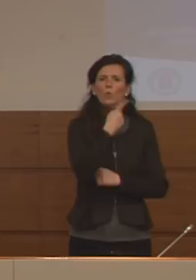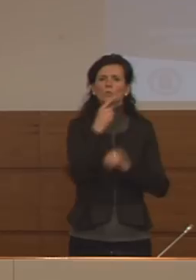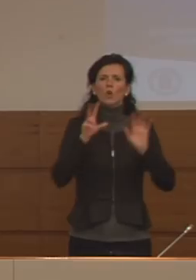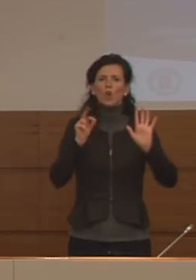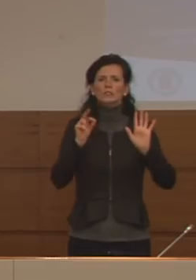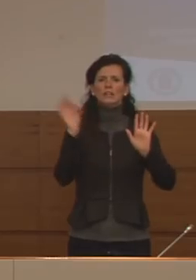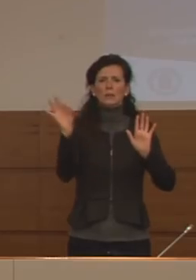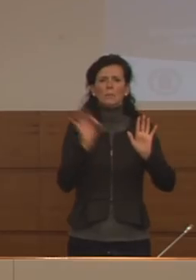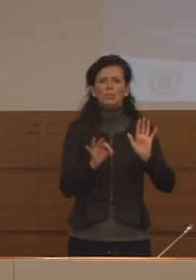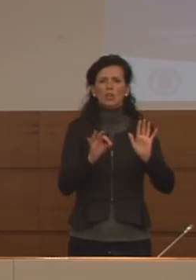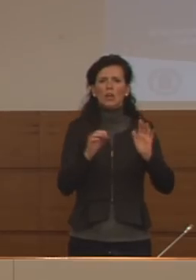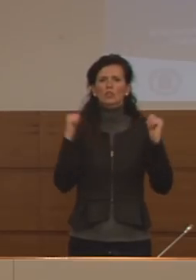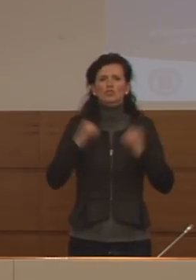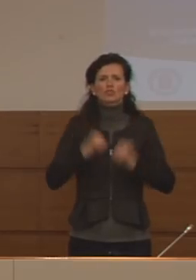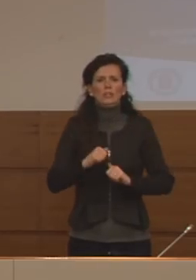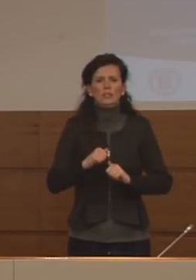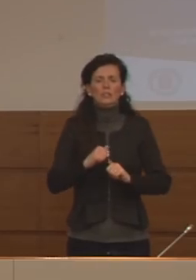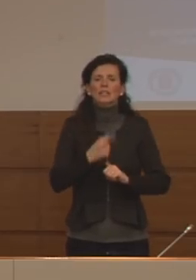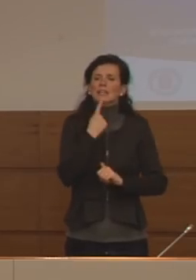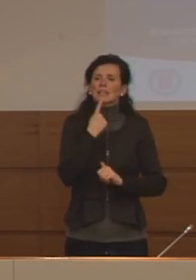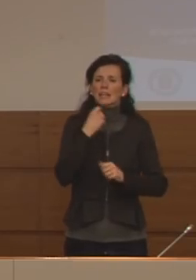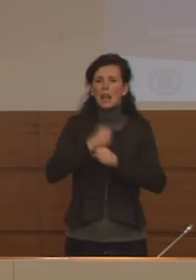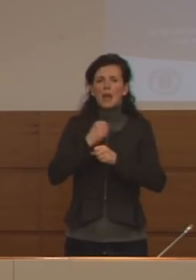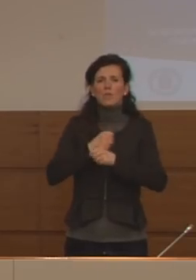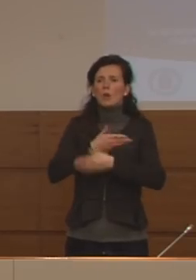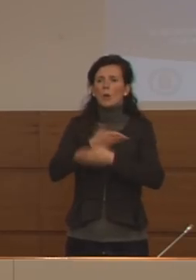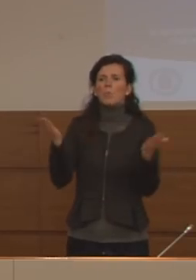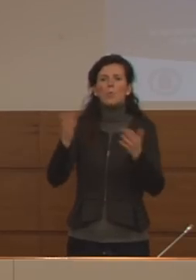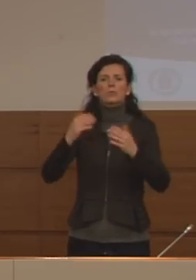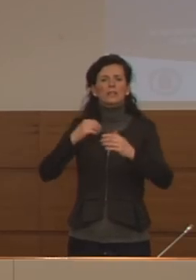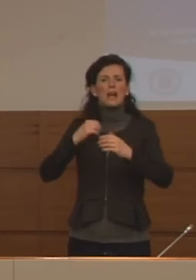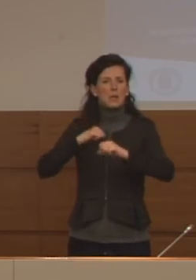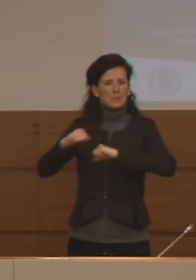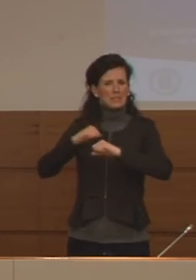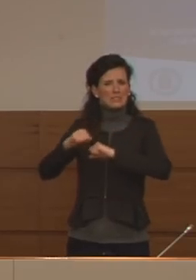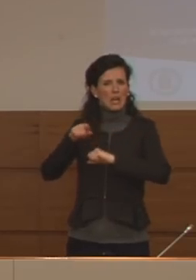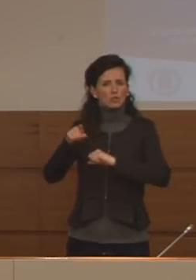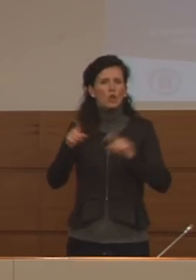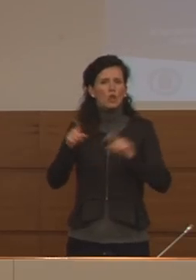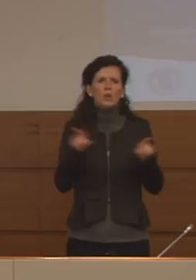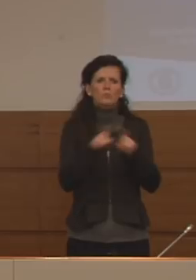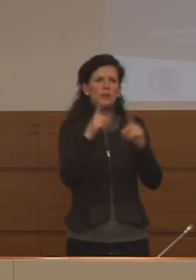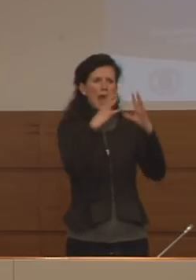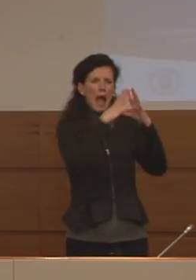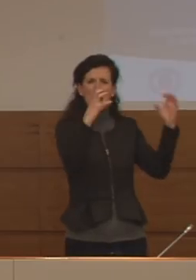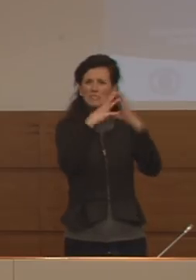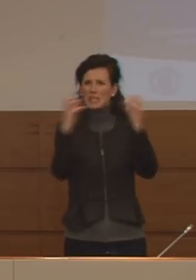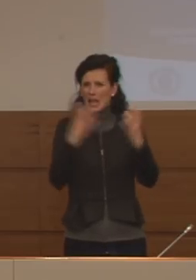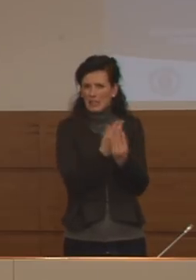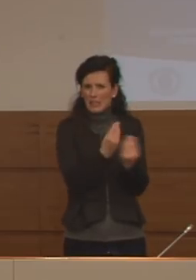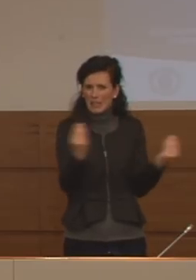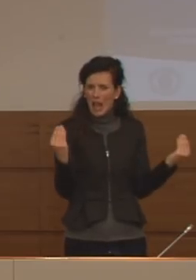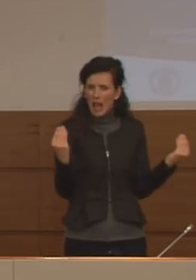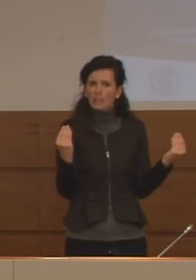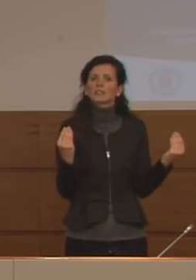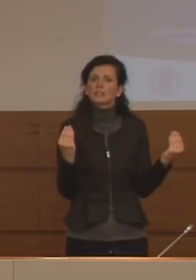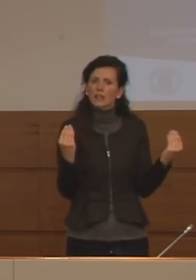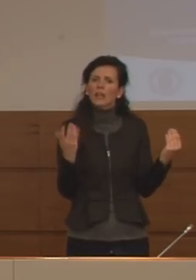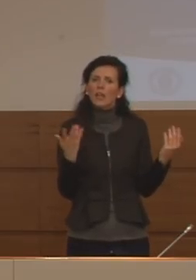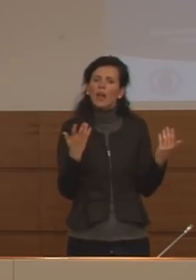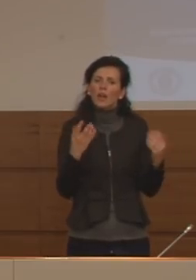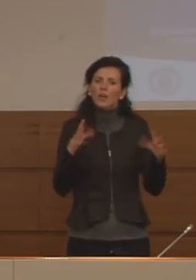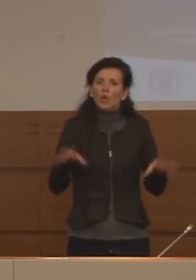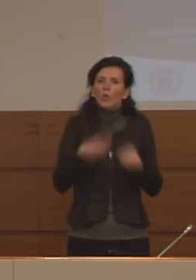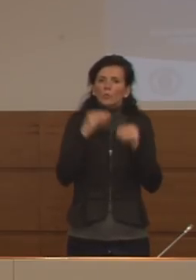che lavorano nella pubblica amministrazione ma anche in molte aziende e che fanno servizi in modalità di lavoro